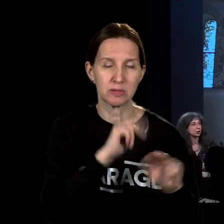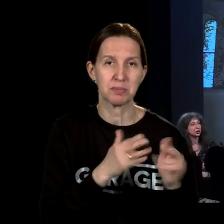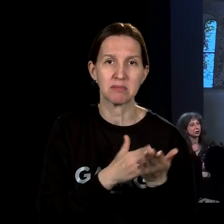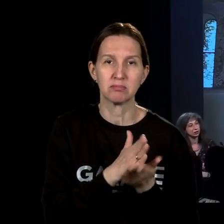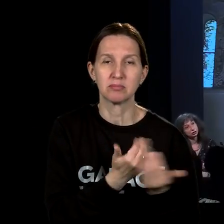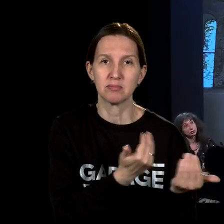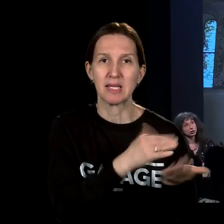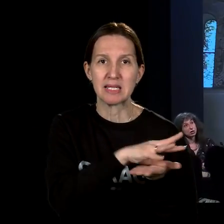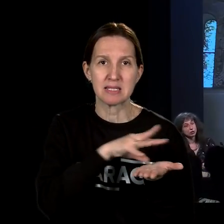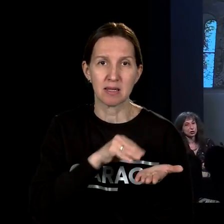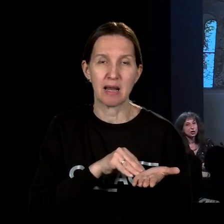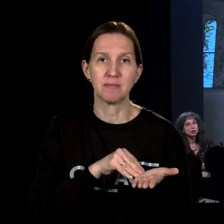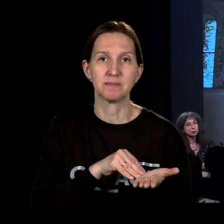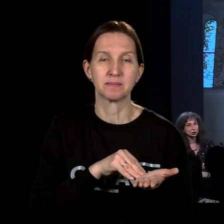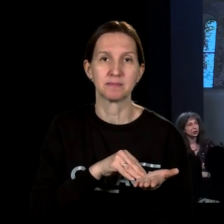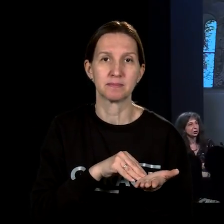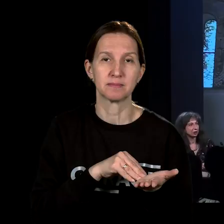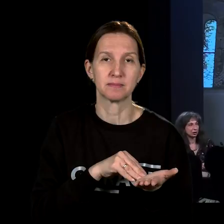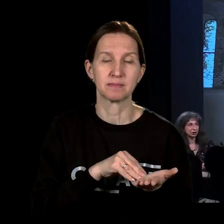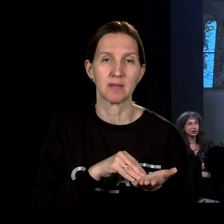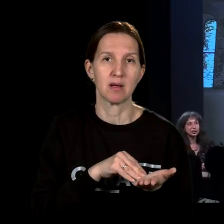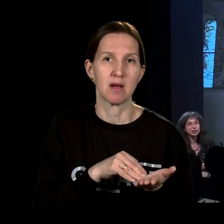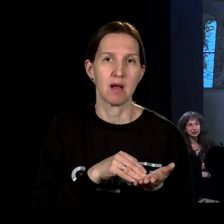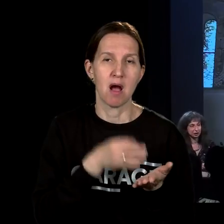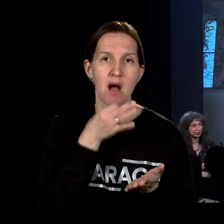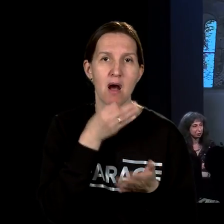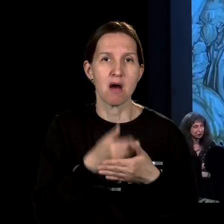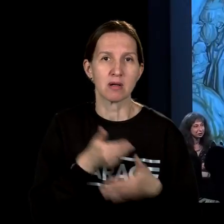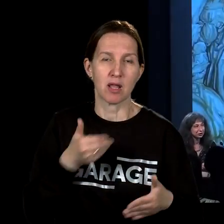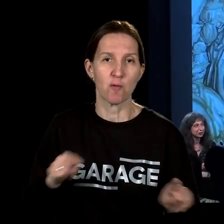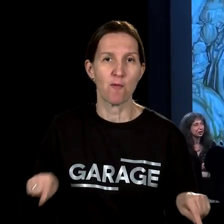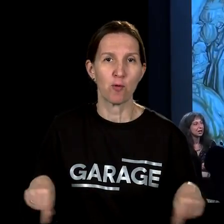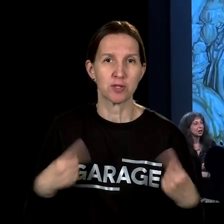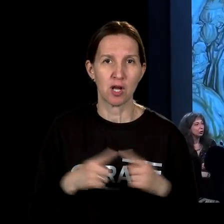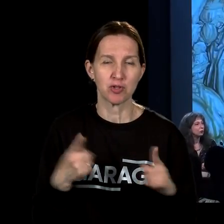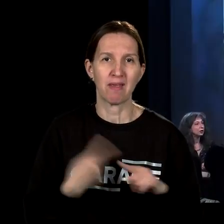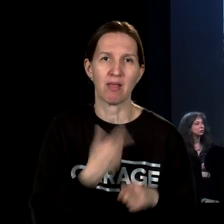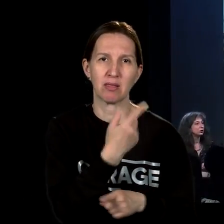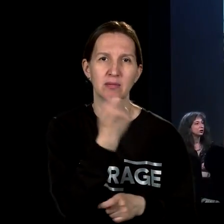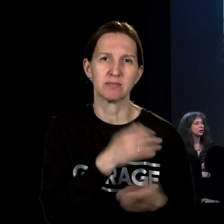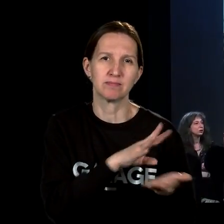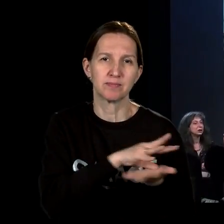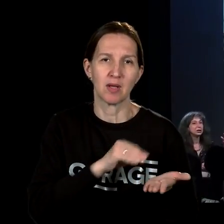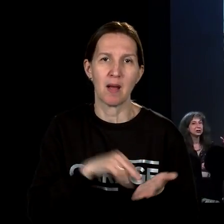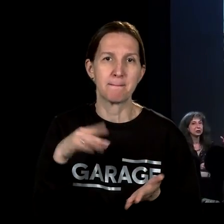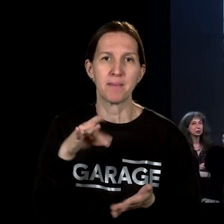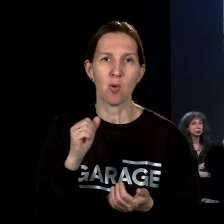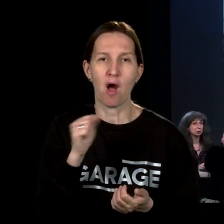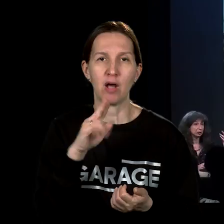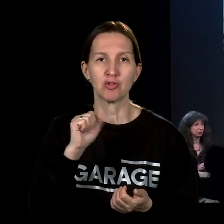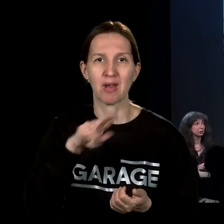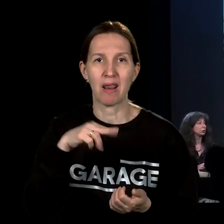раннего возрождения, да, так, про Анжелика, Боттичелли, так издалека, если не всматриваться, но при этом вот эта самая